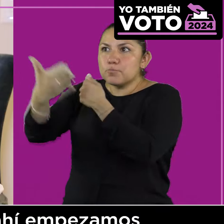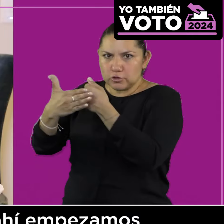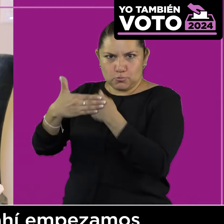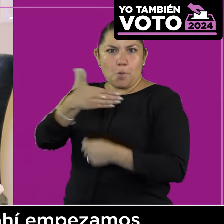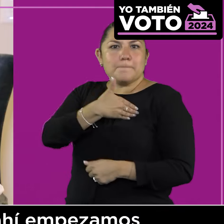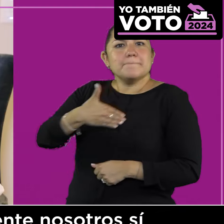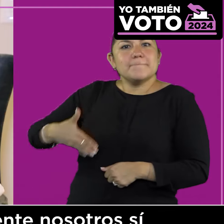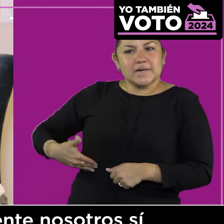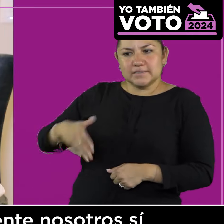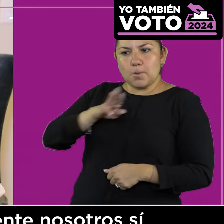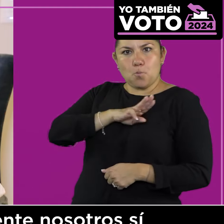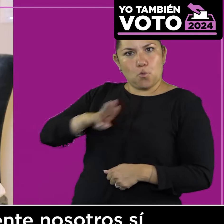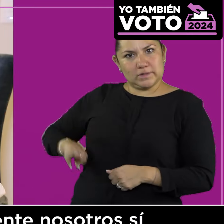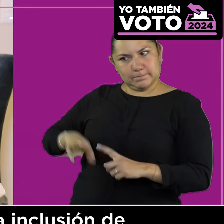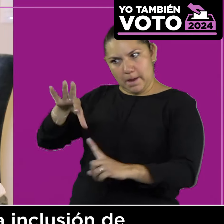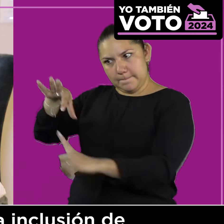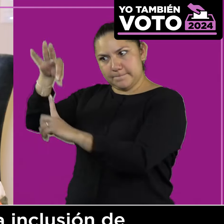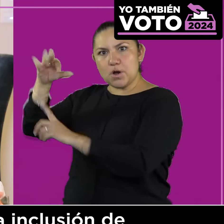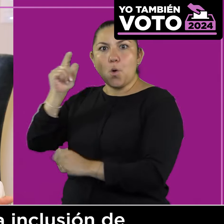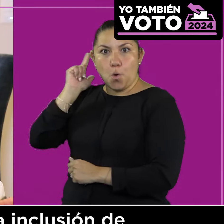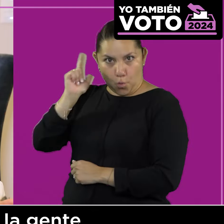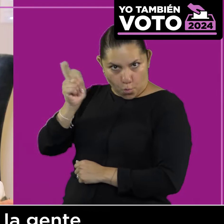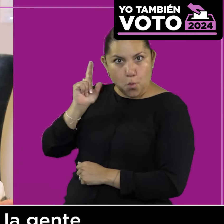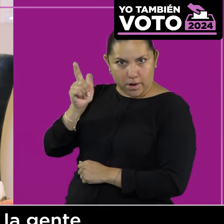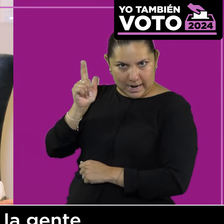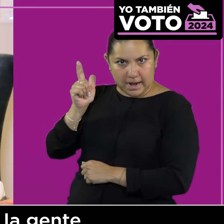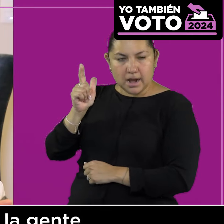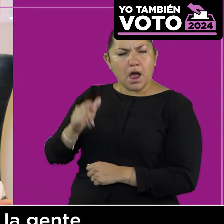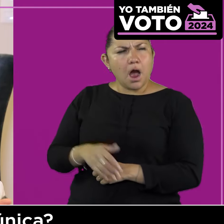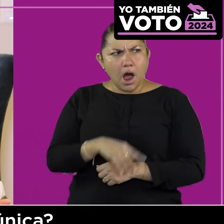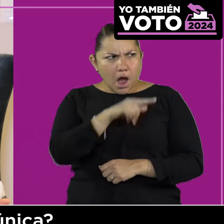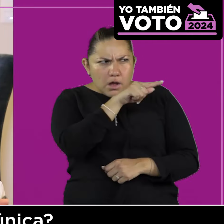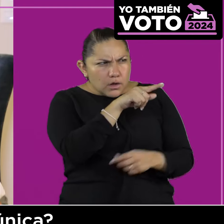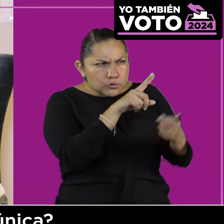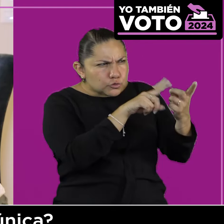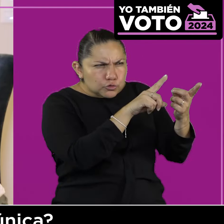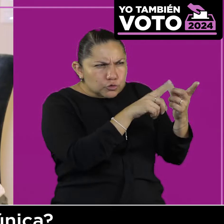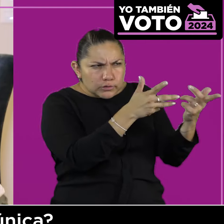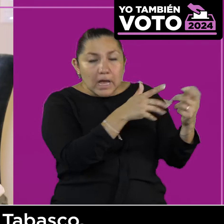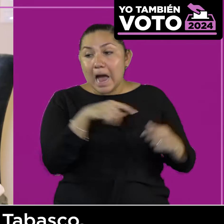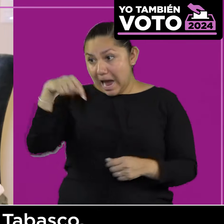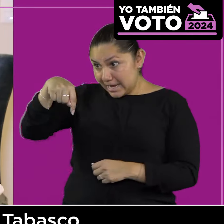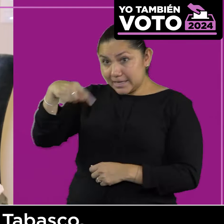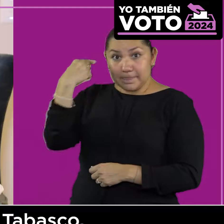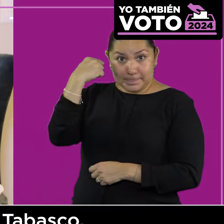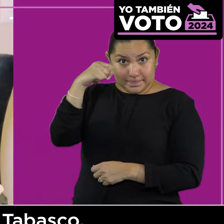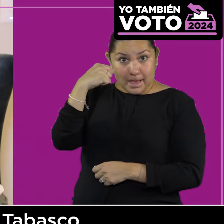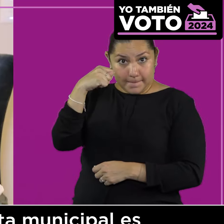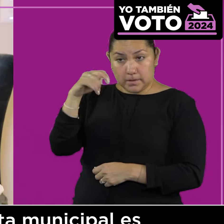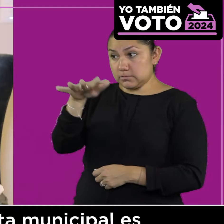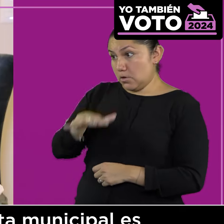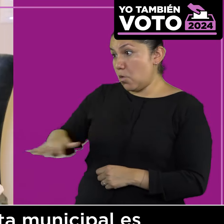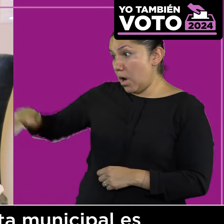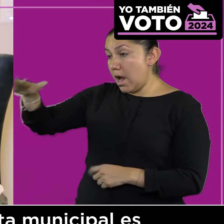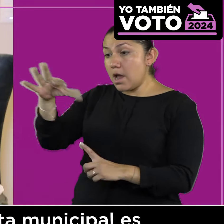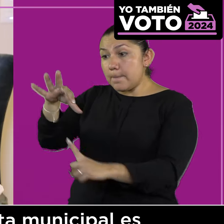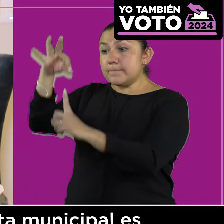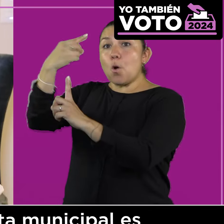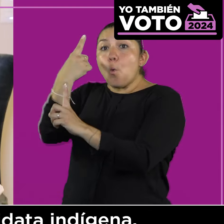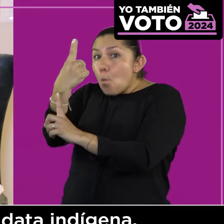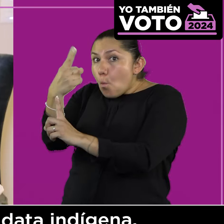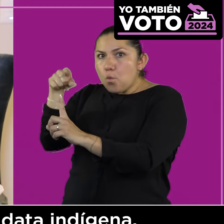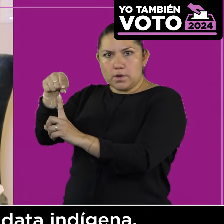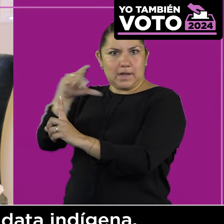entonces ahí empezamos porque realmente Nosotros sí queremos la inclusión de todos y la gente indígen la única aquí en Tabasco para presidenta